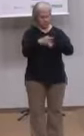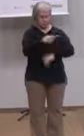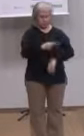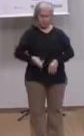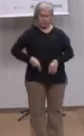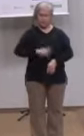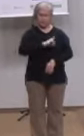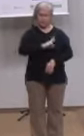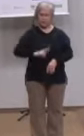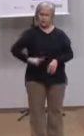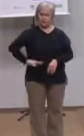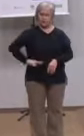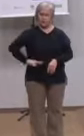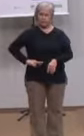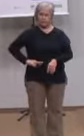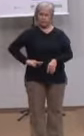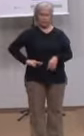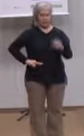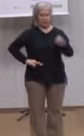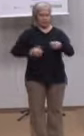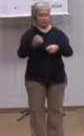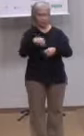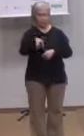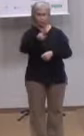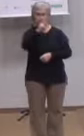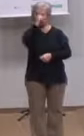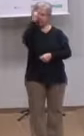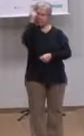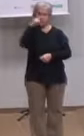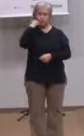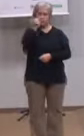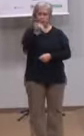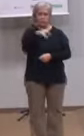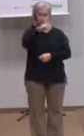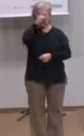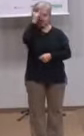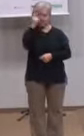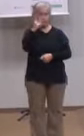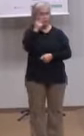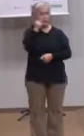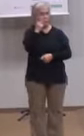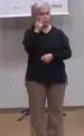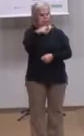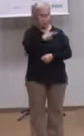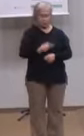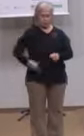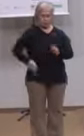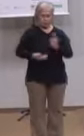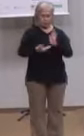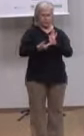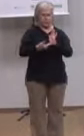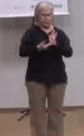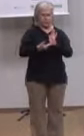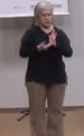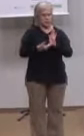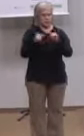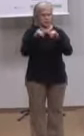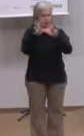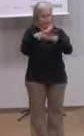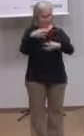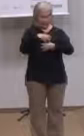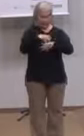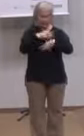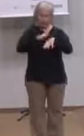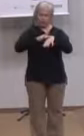República, um senador, um deputado, presidente dessa casa, ficar cometido